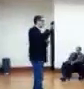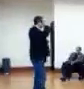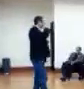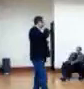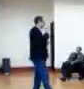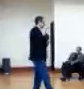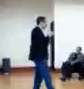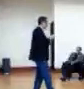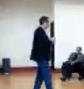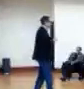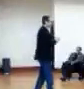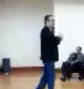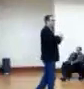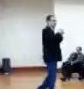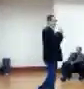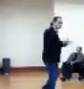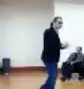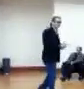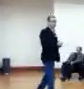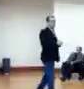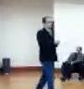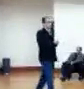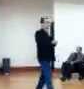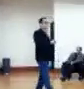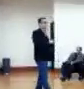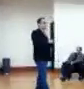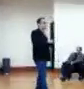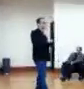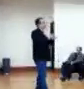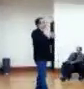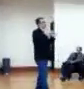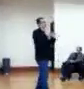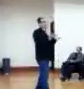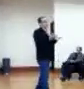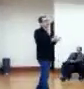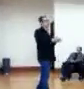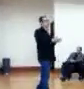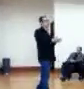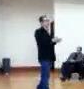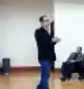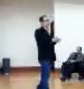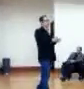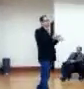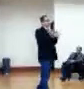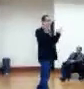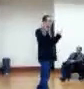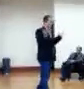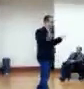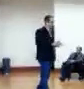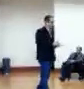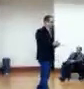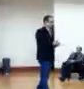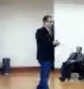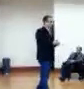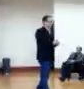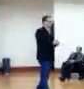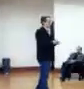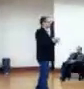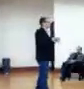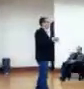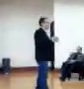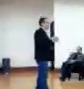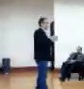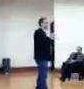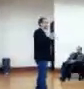no verbal. Y al ver la teoría, sí, cada seña es un signo visual que tiene como formato